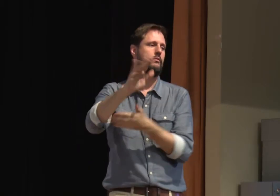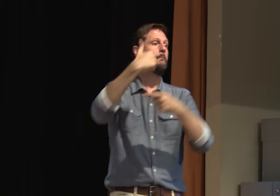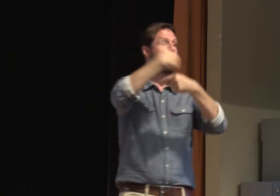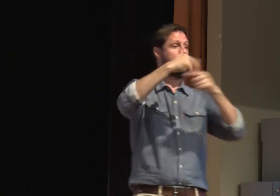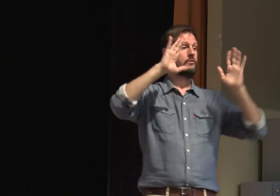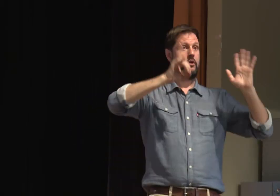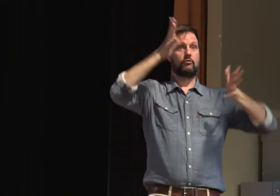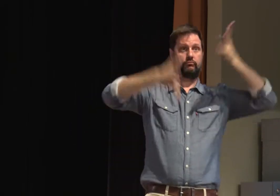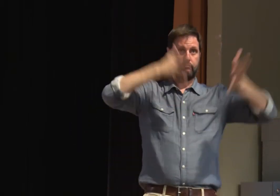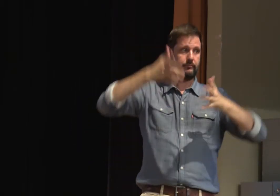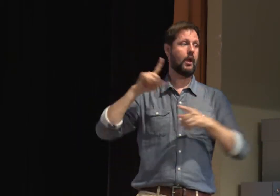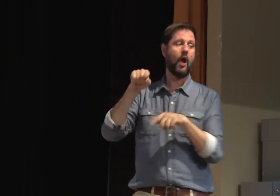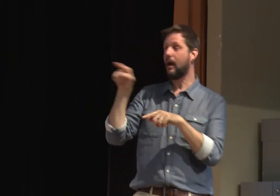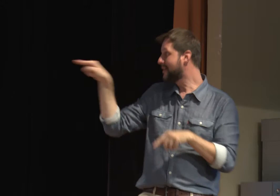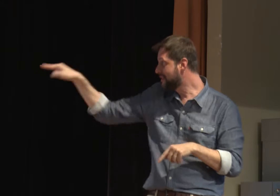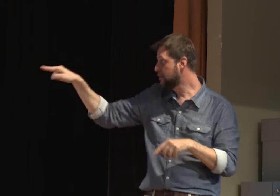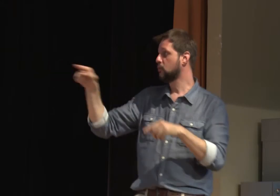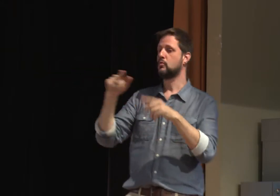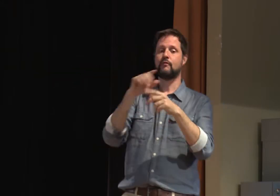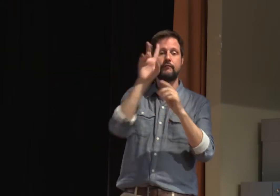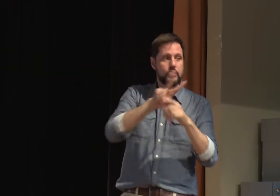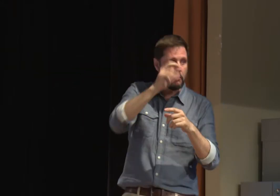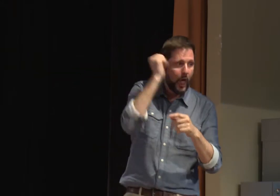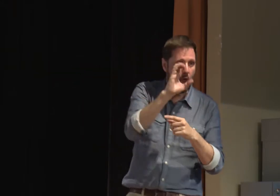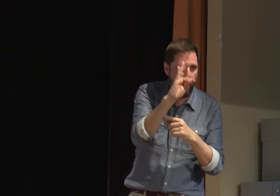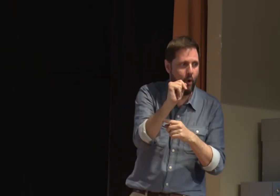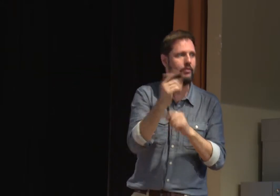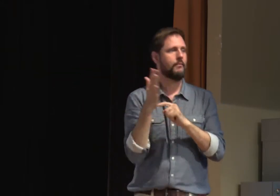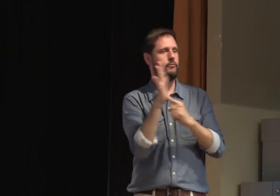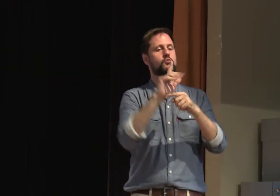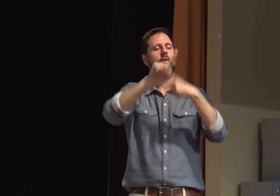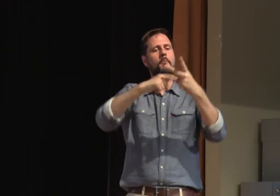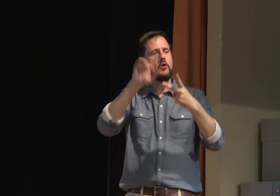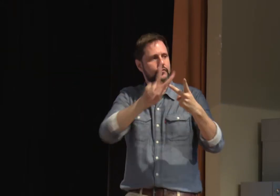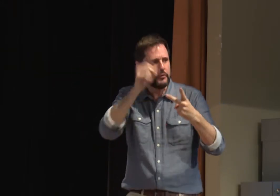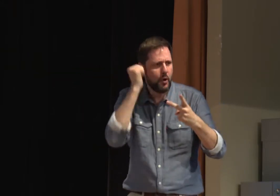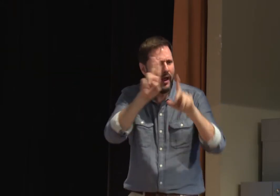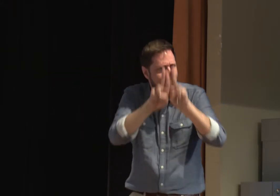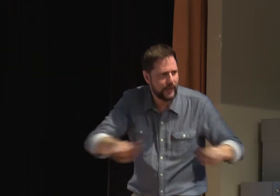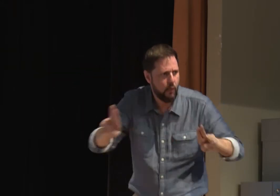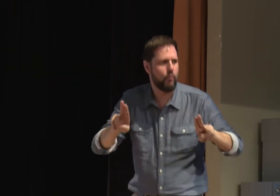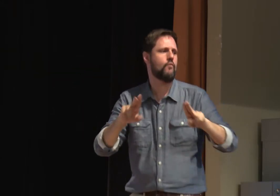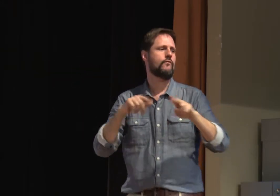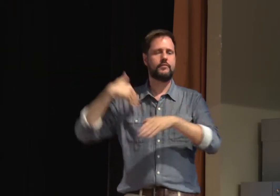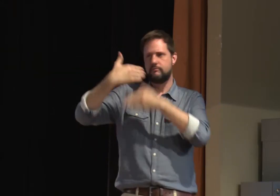faziam português para poder passar, e aí tinha a língua de sinais apoiando ali. E aí depois